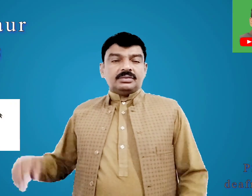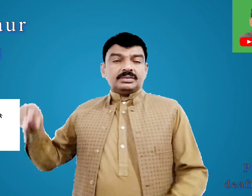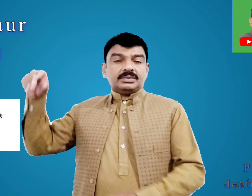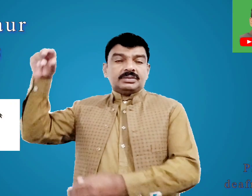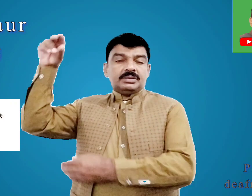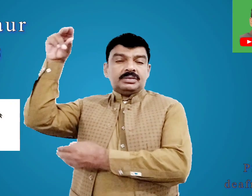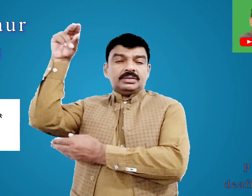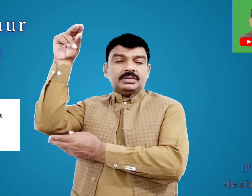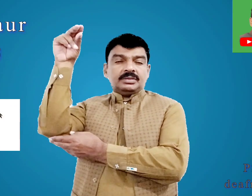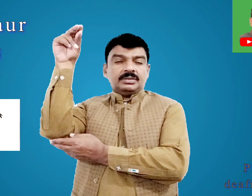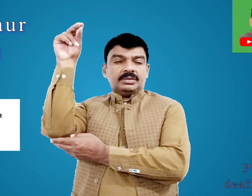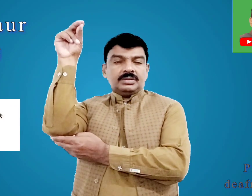डायनासोर्स